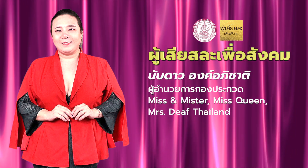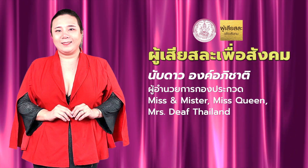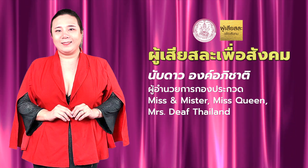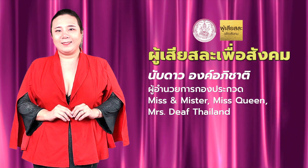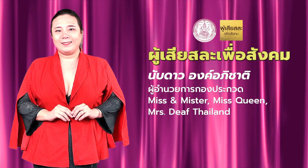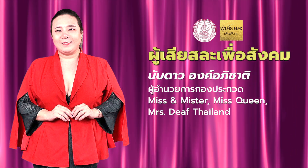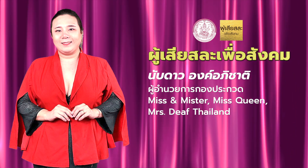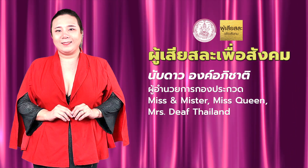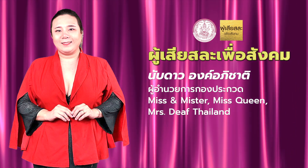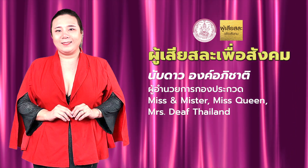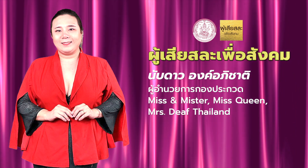كان